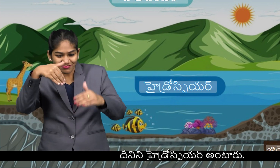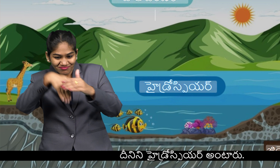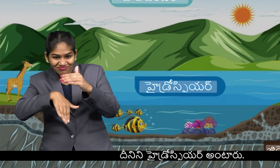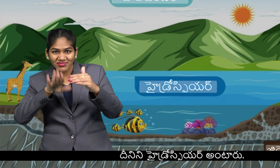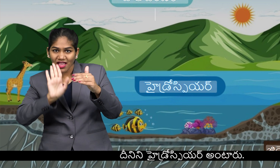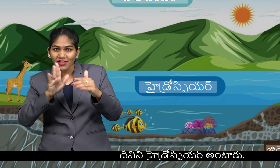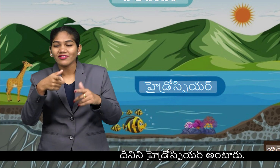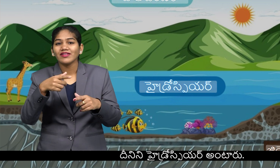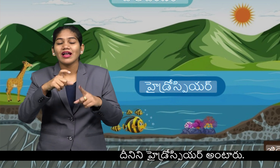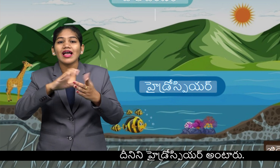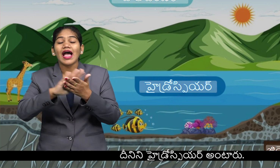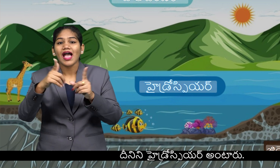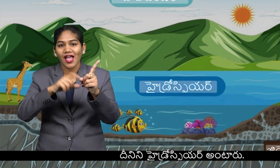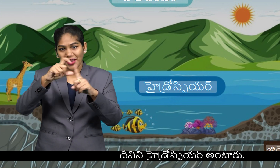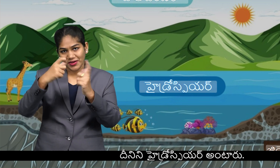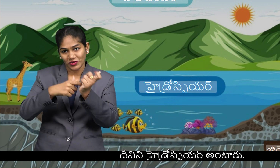అంటారు.